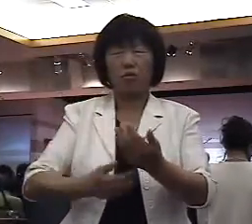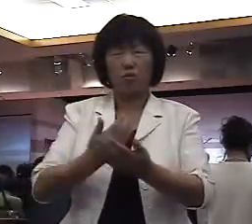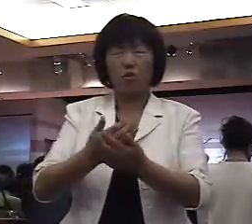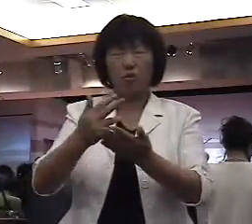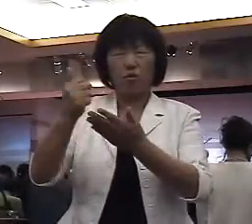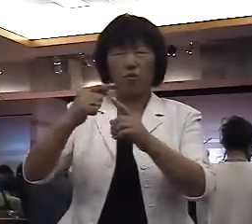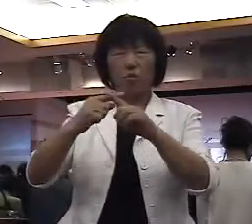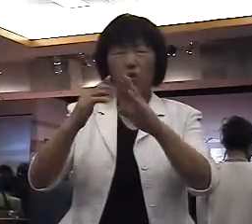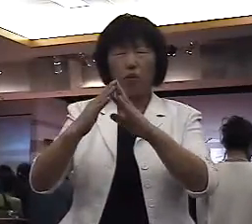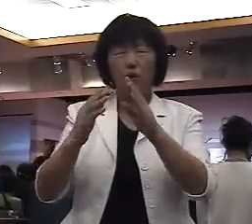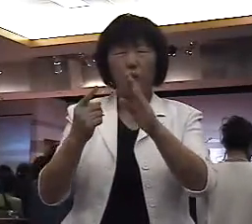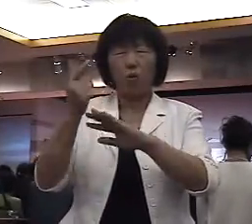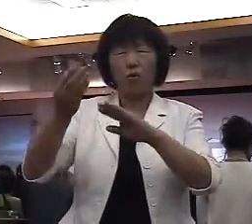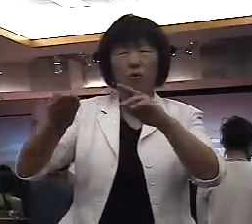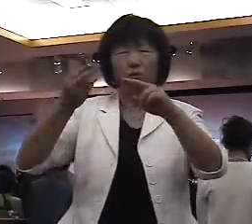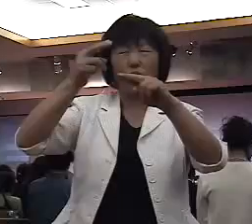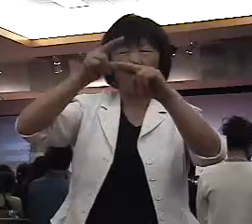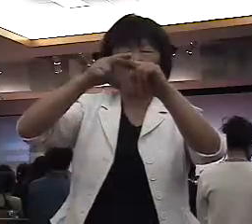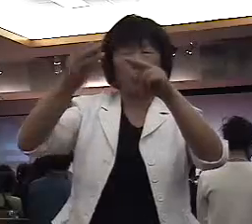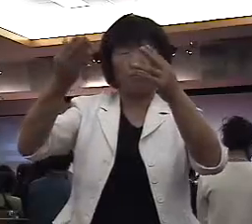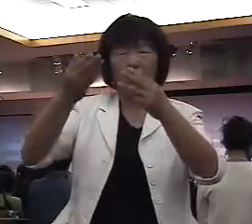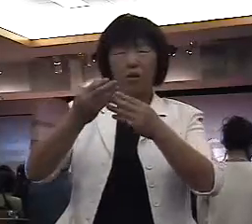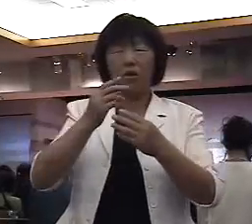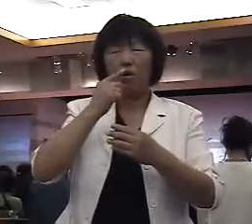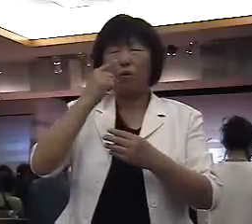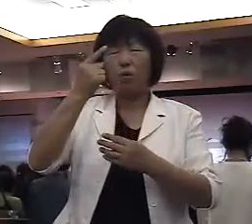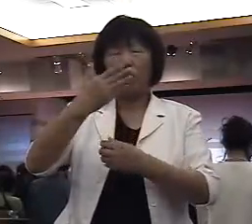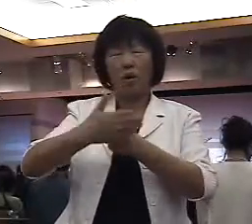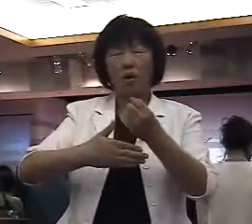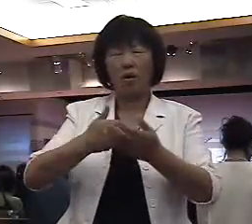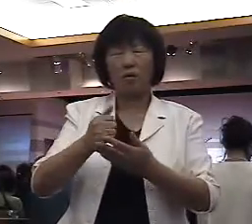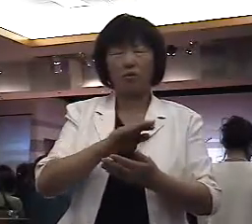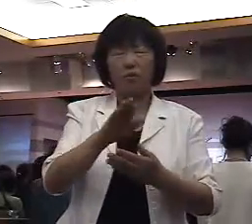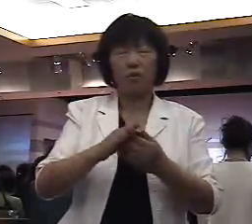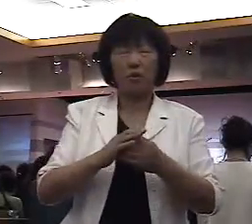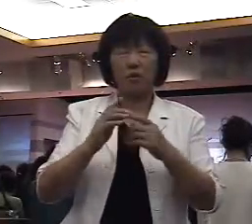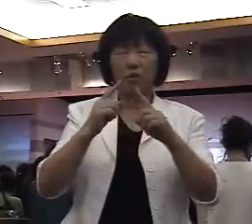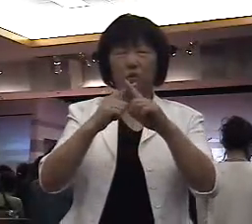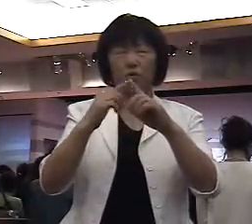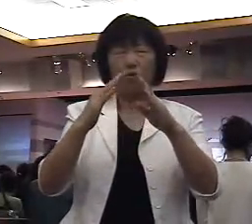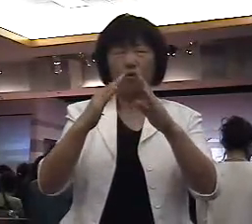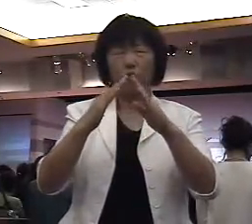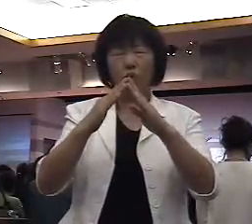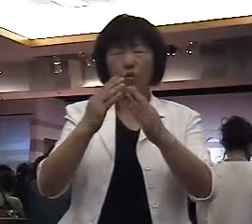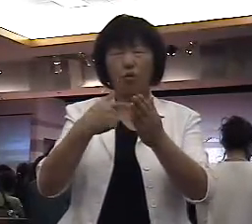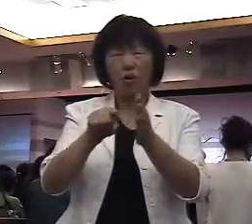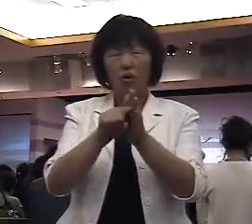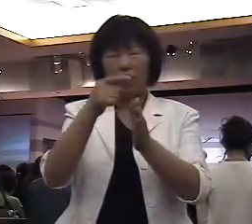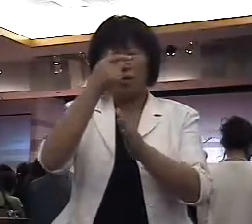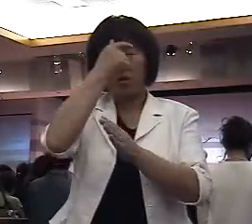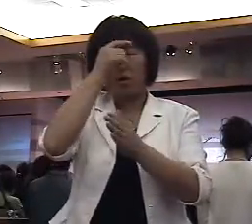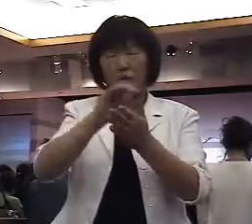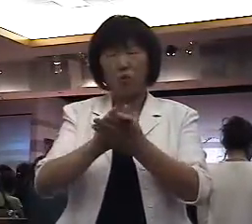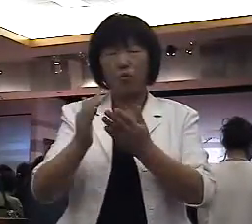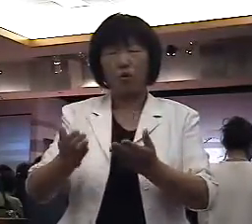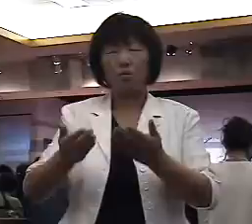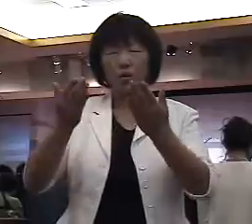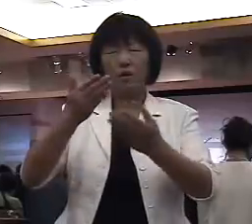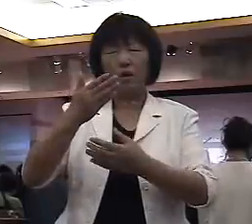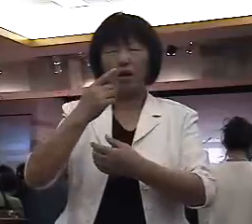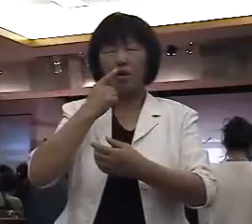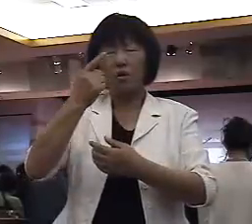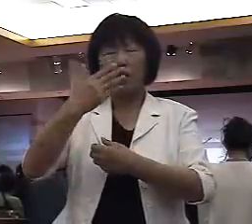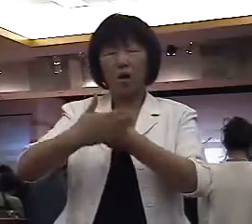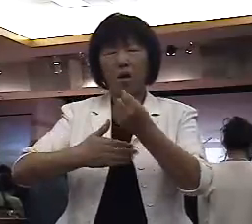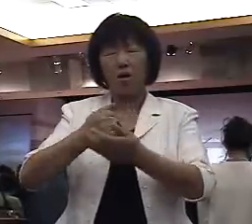한 목소리로 기도하겠습니다. 오 하나님 아버지, 이 시간에 주님의 교회를 올려드립니다. 오 하나님,